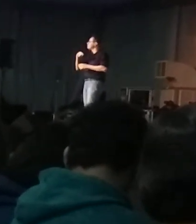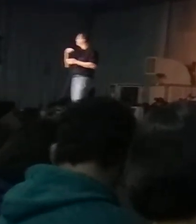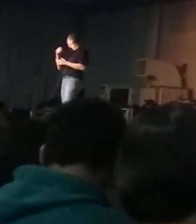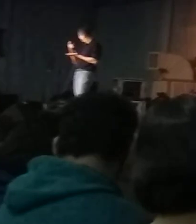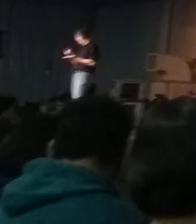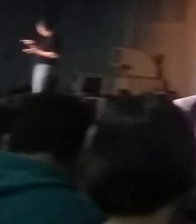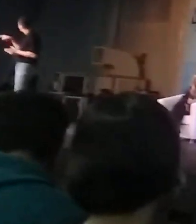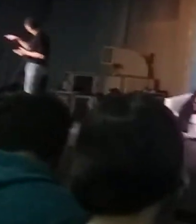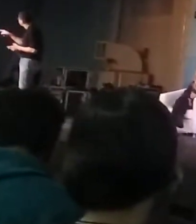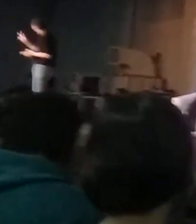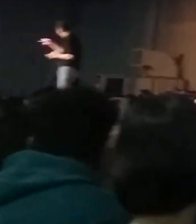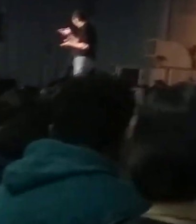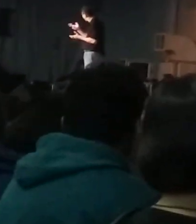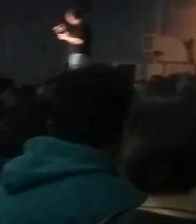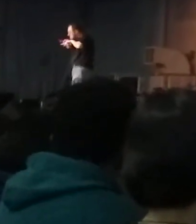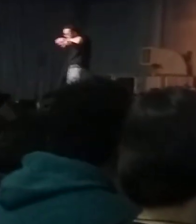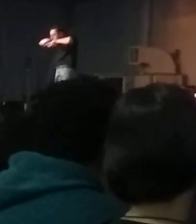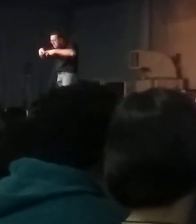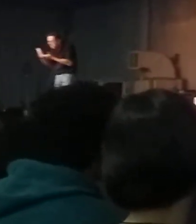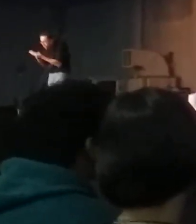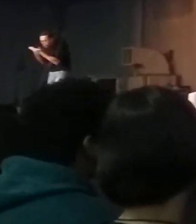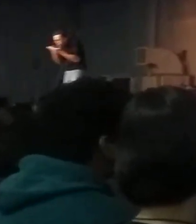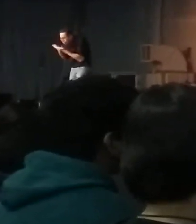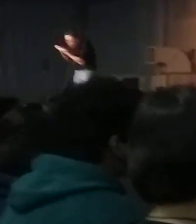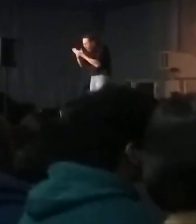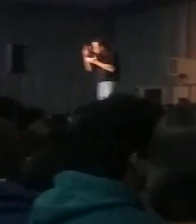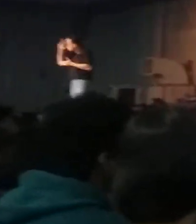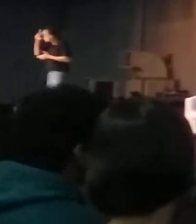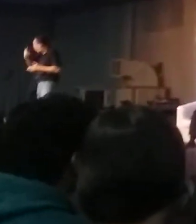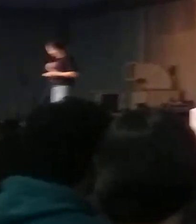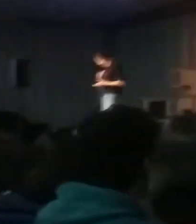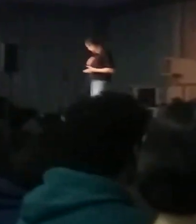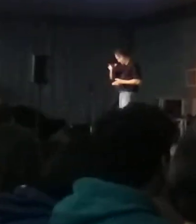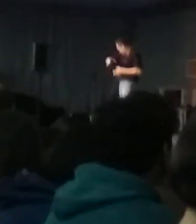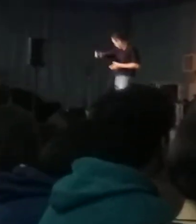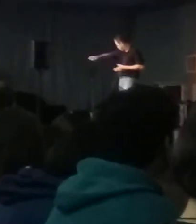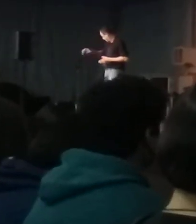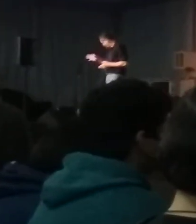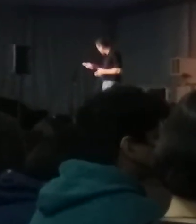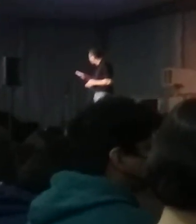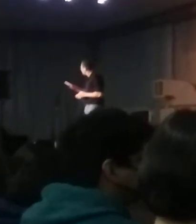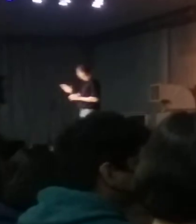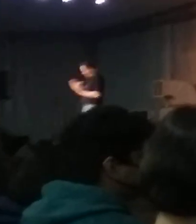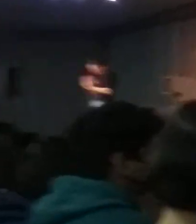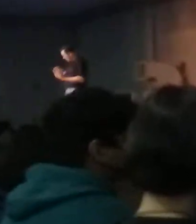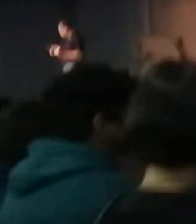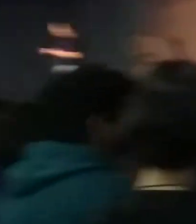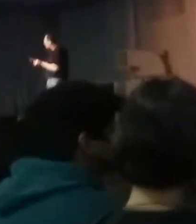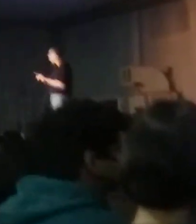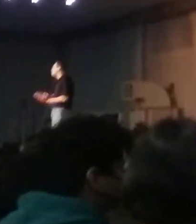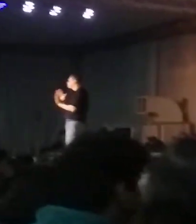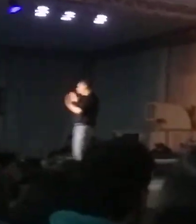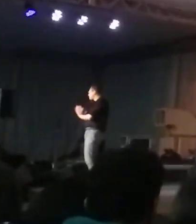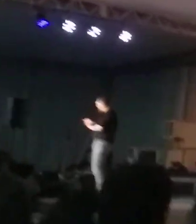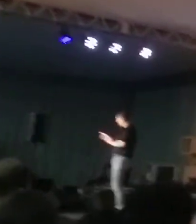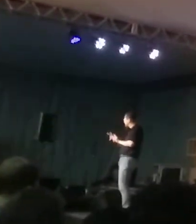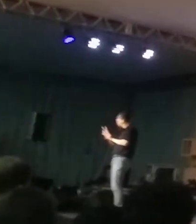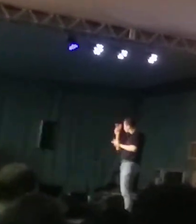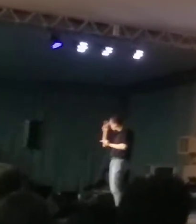se preocupa em ir muito a fundo na história de vida. Mas que, por outro lado, esse tipo de história, esse assunto,